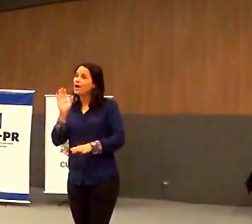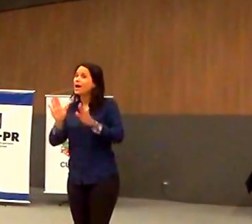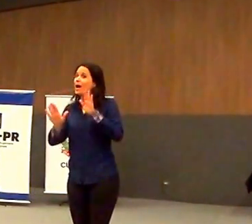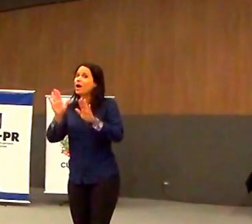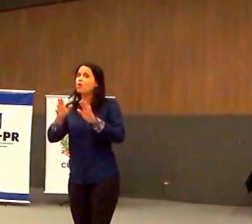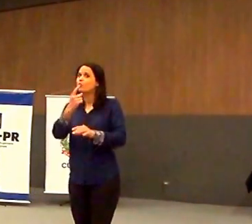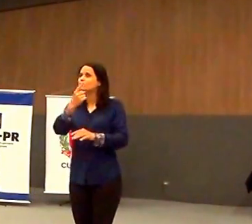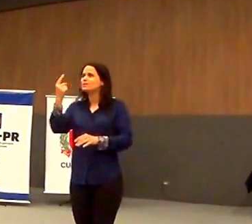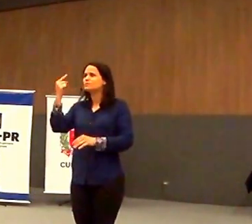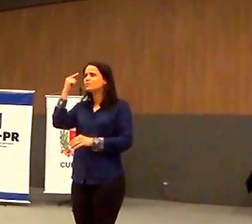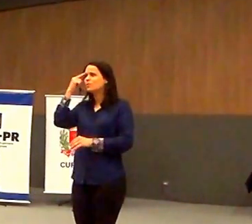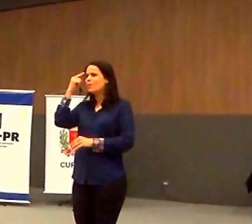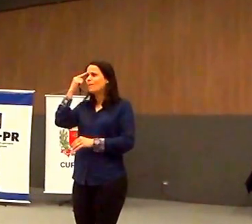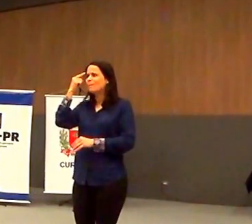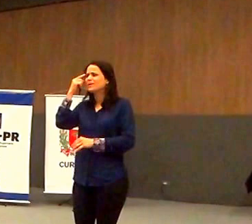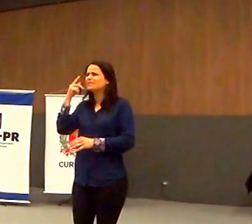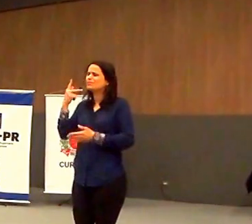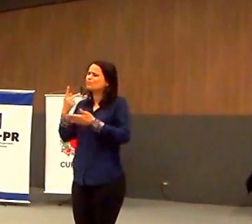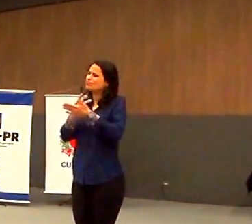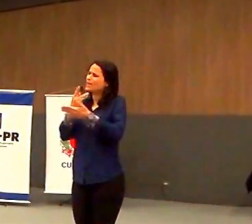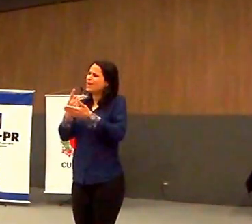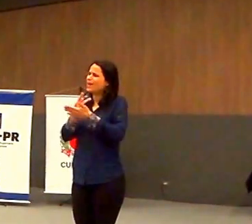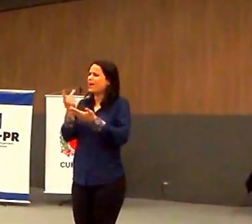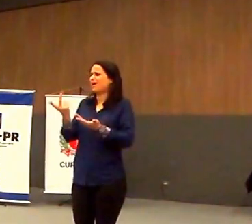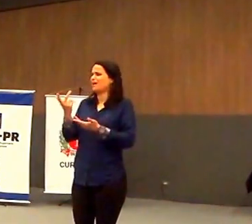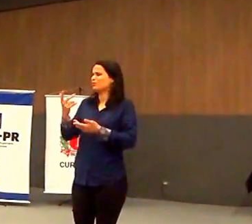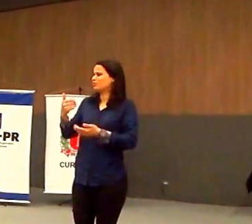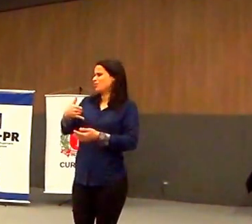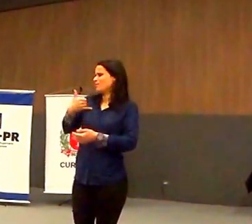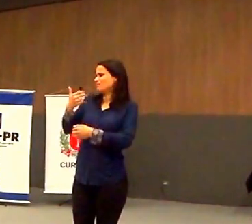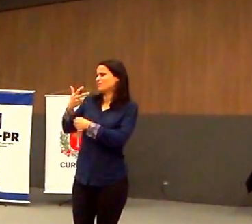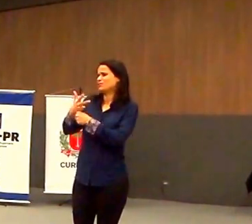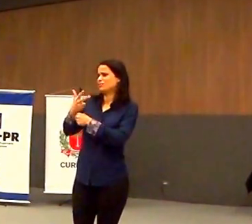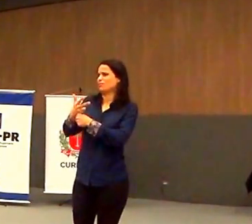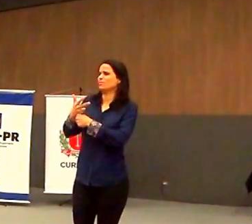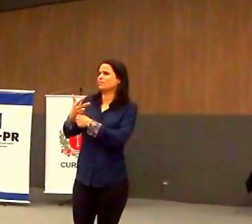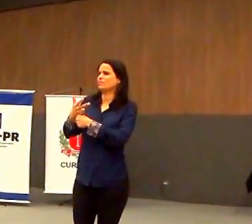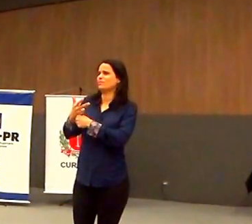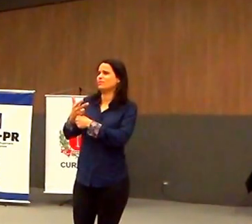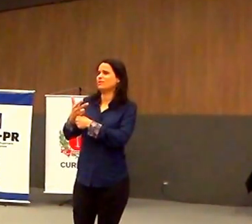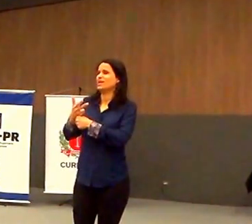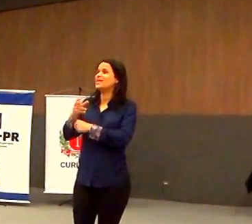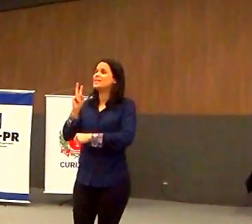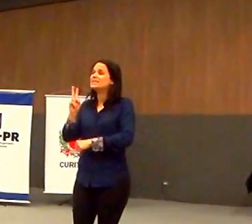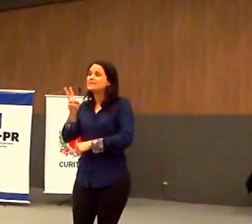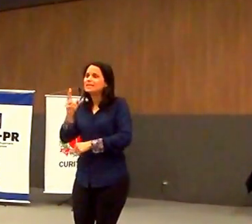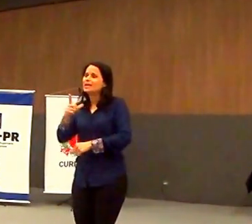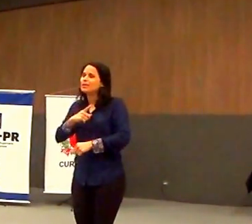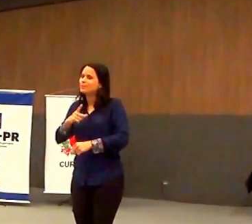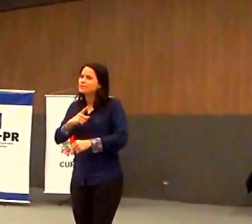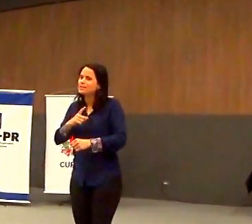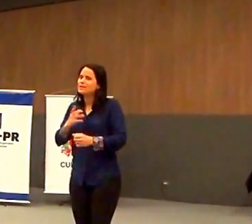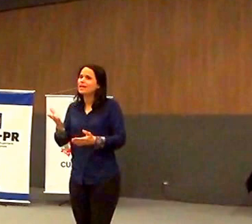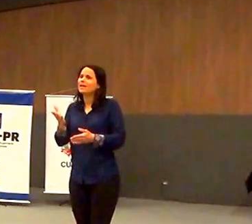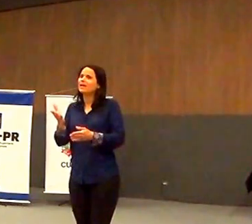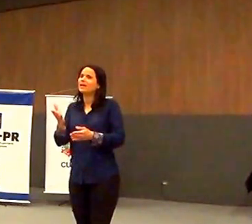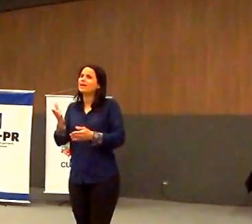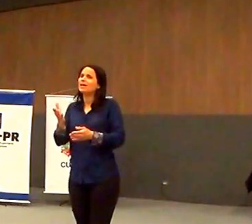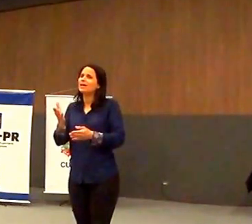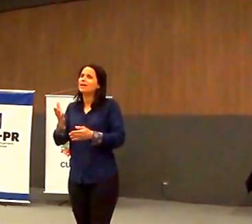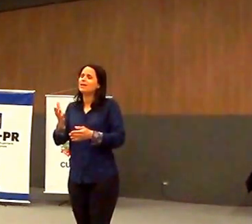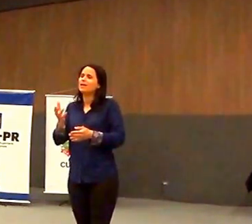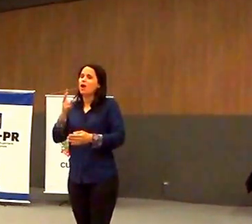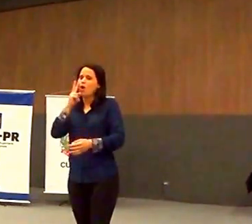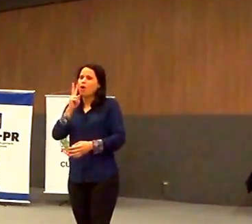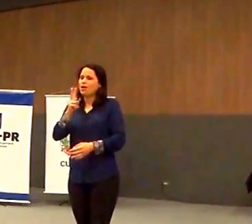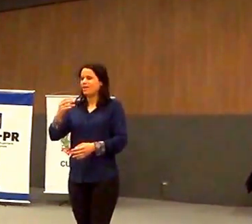que muitas vezes o governante e a sociedade, ele pensa na melhor idade, né? Pensa que o idoso ele não trabalha mais,